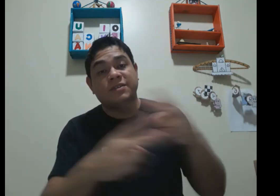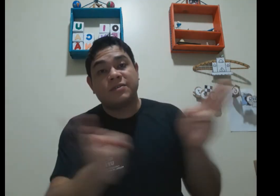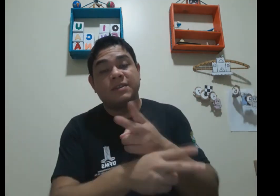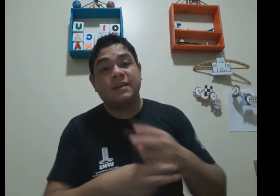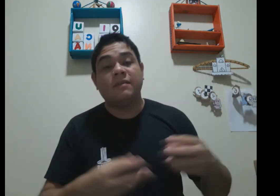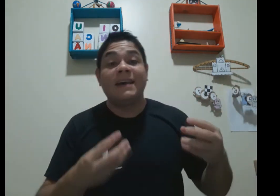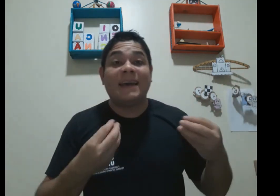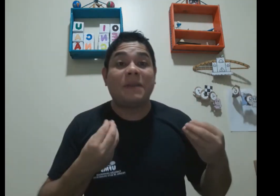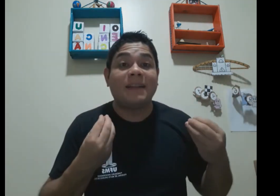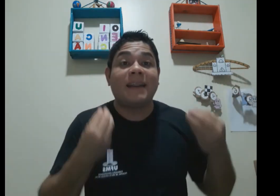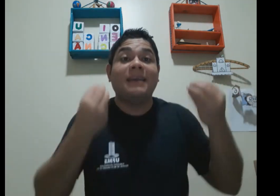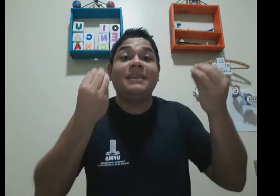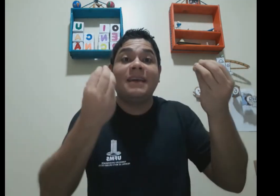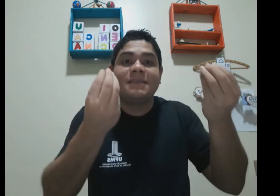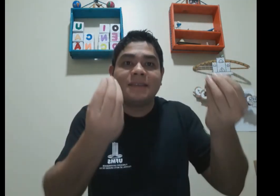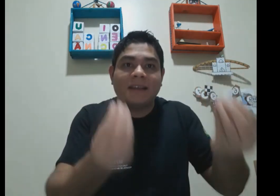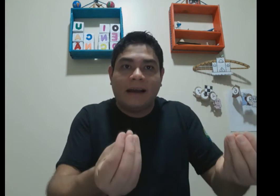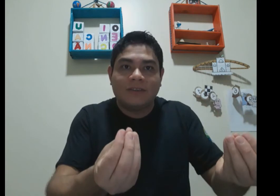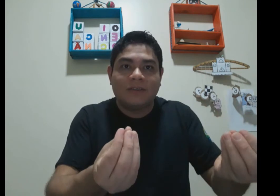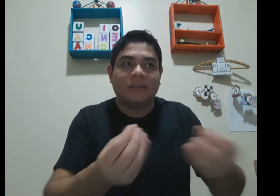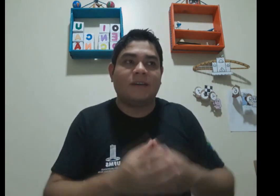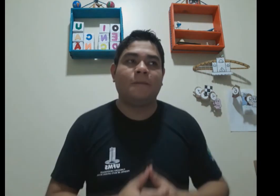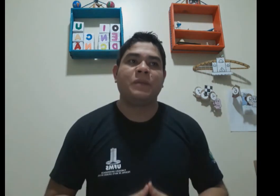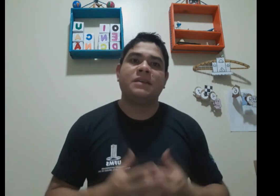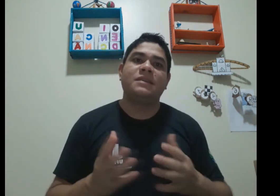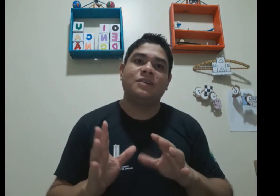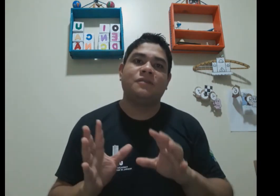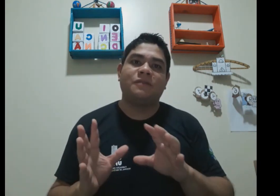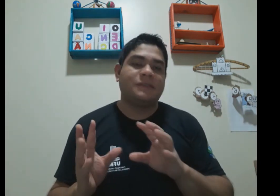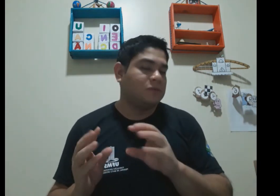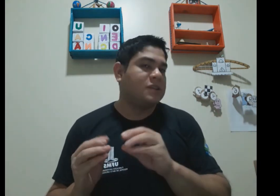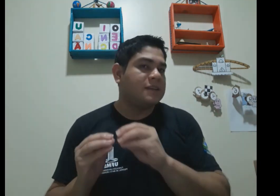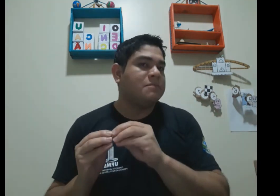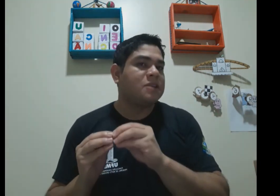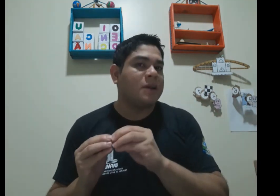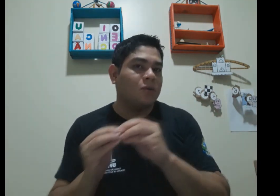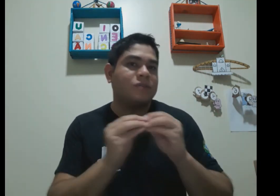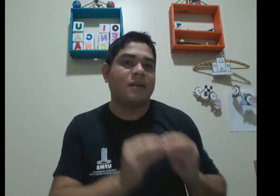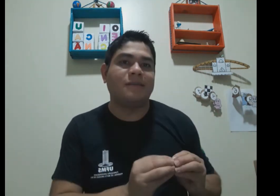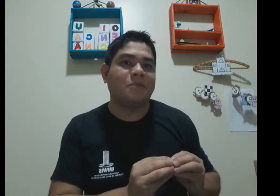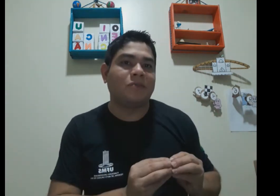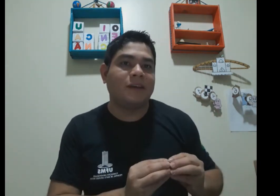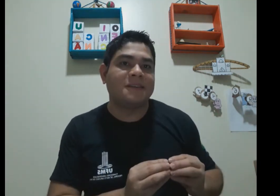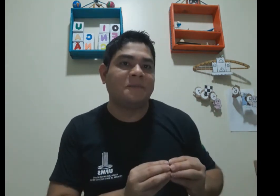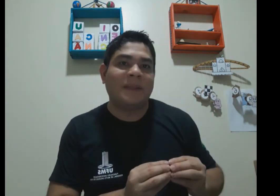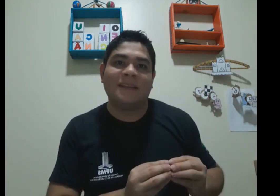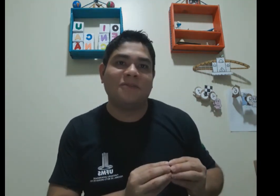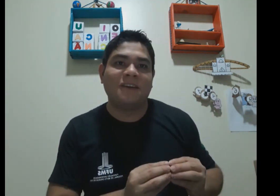do sinal, é para dar a intensidade do sinal. E se a gente usar esse mesmo recurso na língua portuguesa, não fica